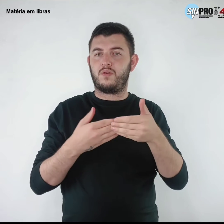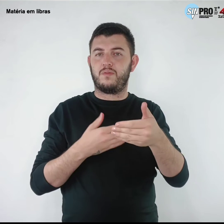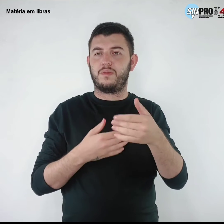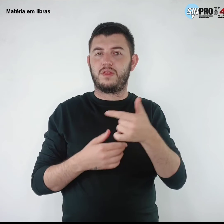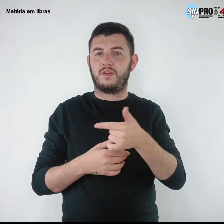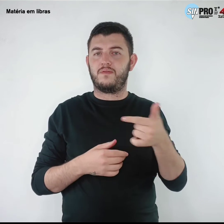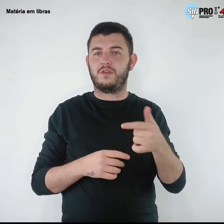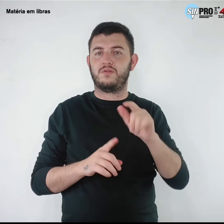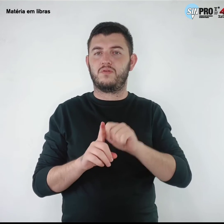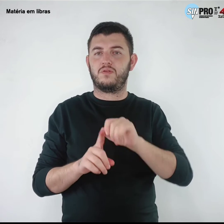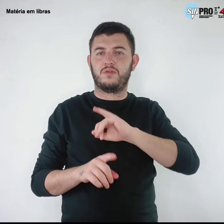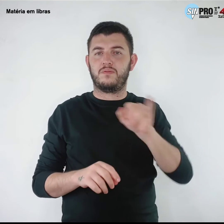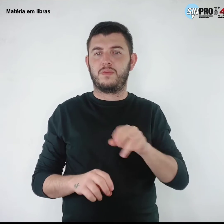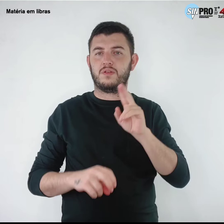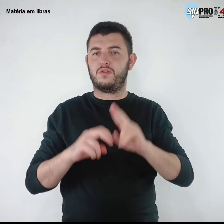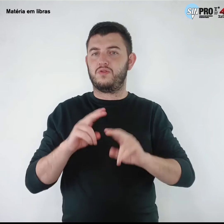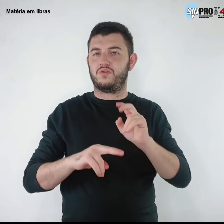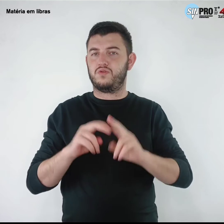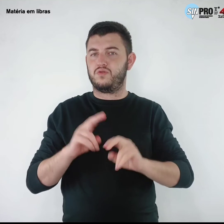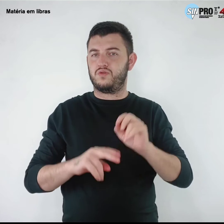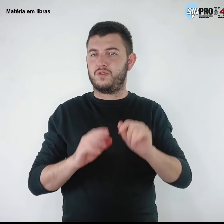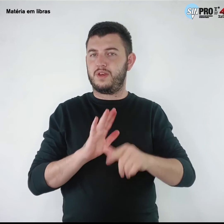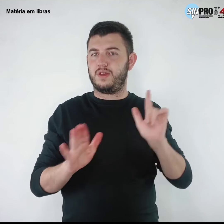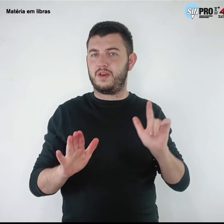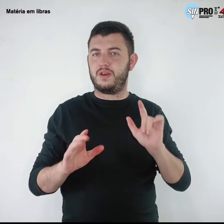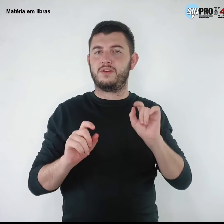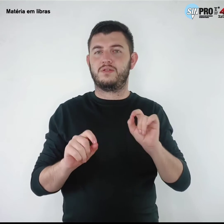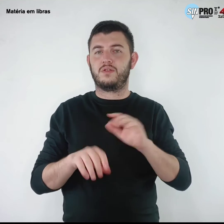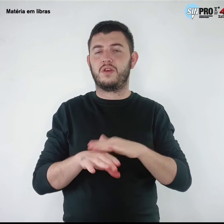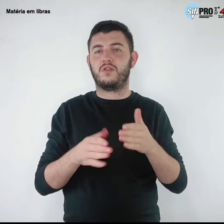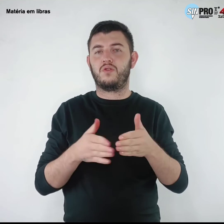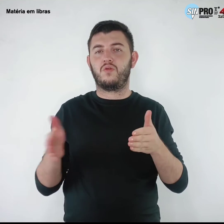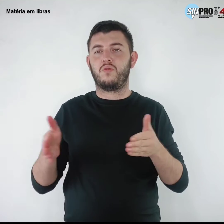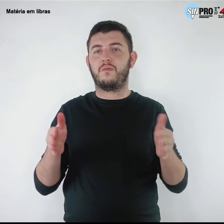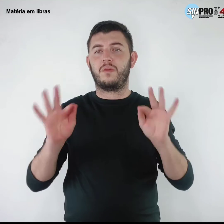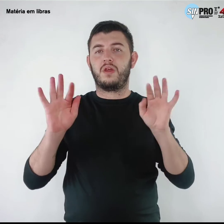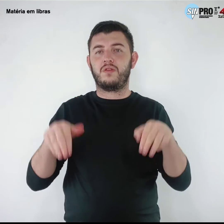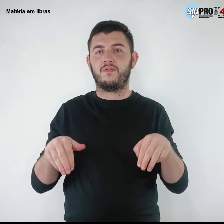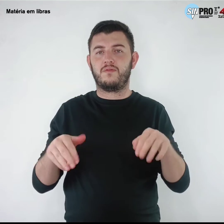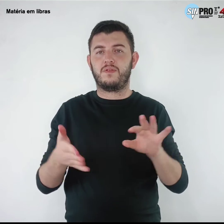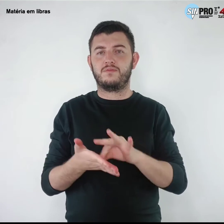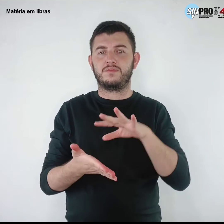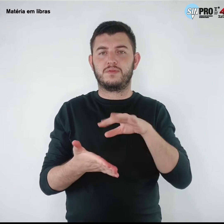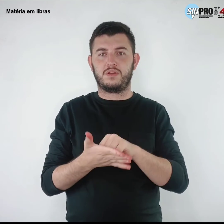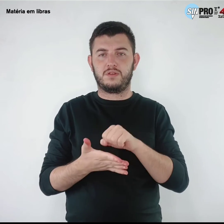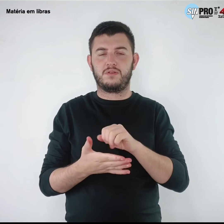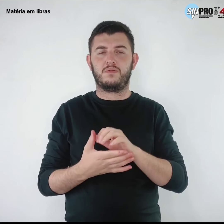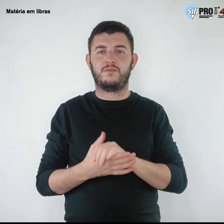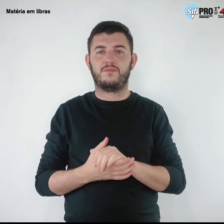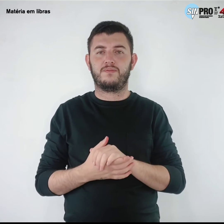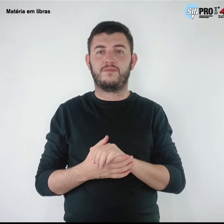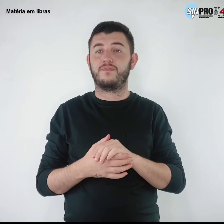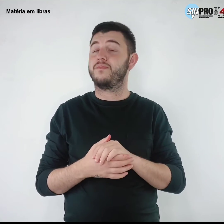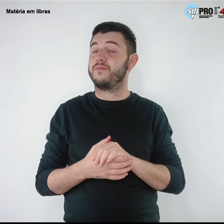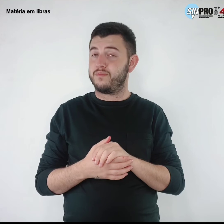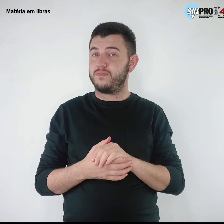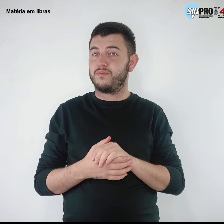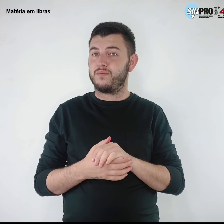no dia 22 de junho, antes mesmo do prazo final para as inscrições. Já